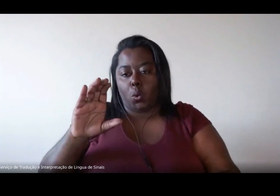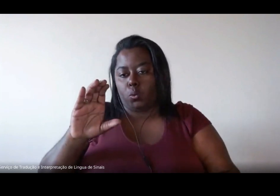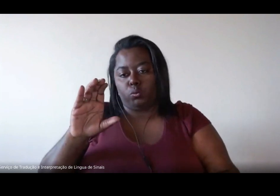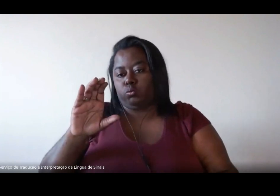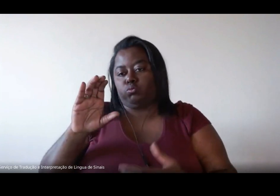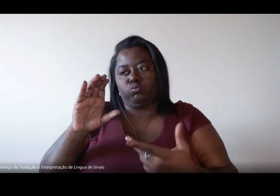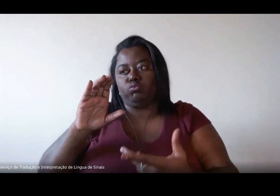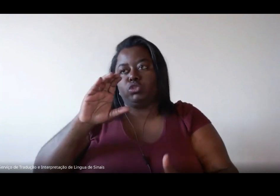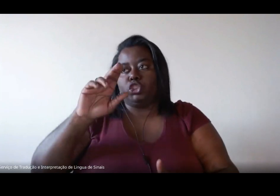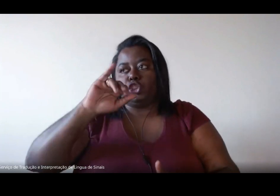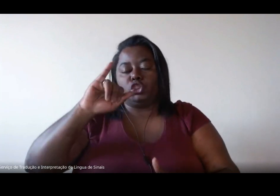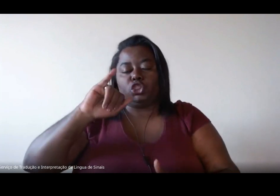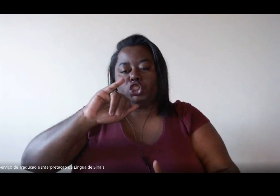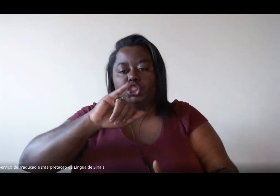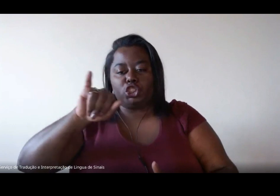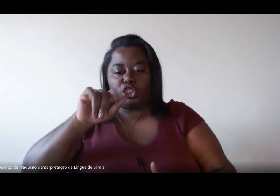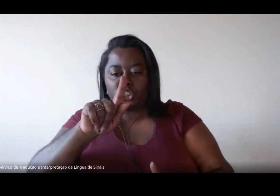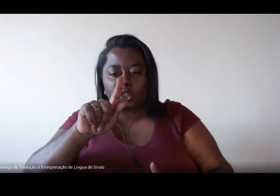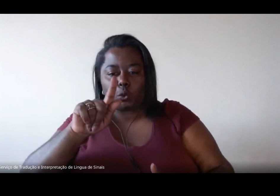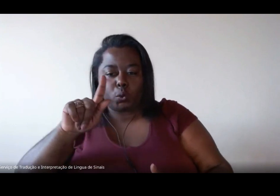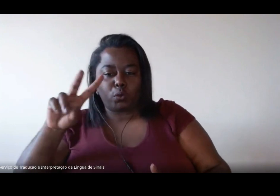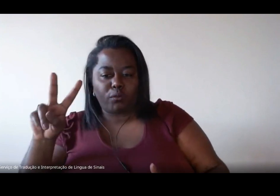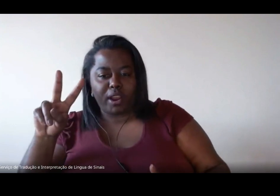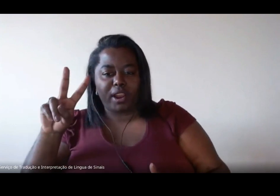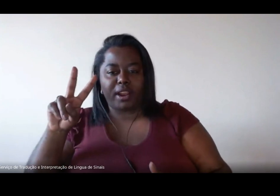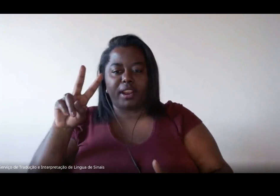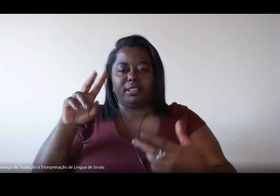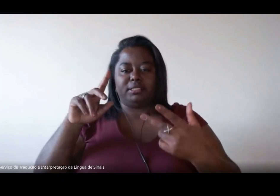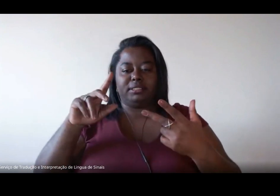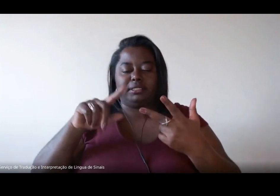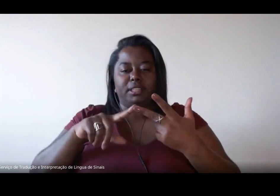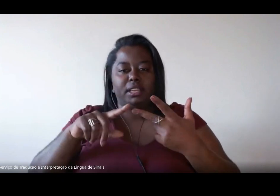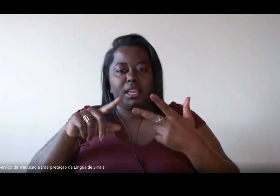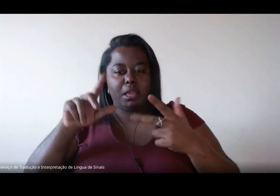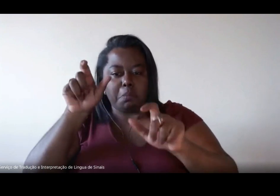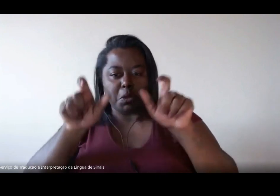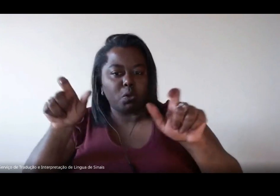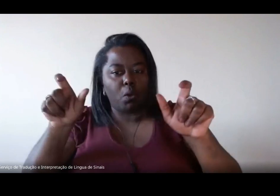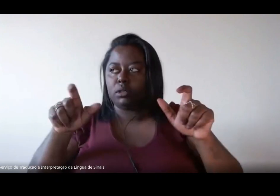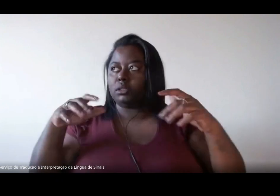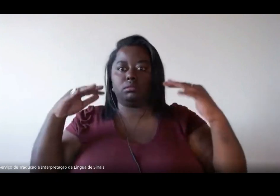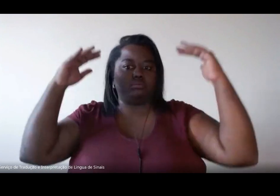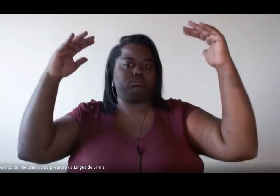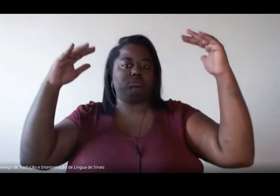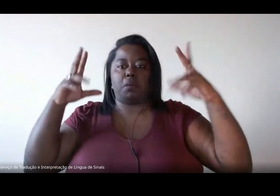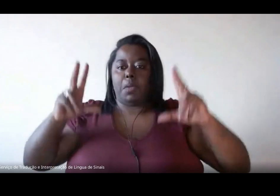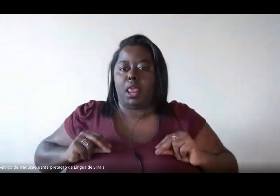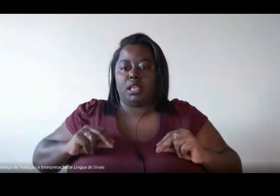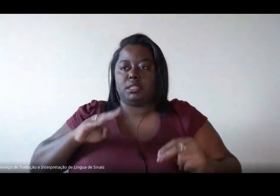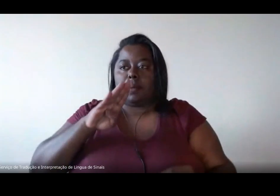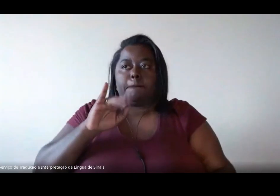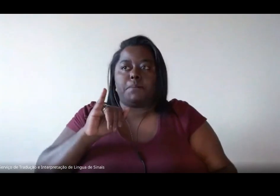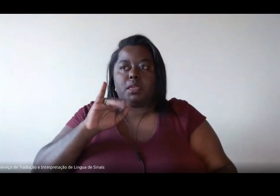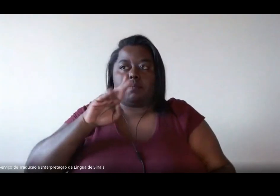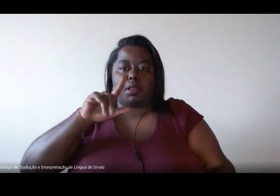vida, um Getúlio Vargas, um, sei lá, esses que merecem essas biografias, autobiografias maravilhosas e